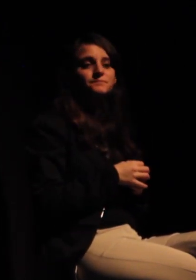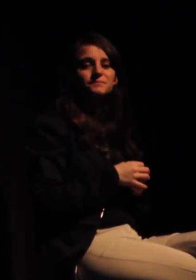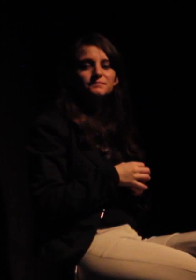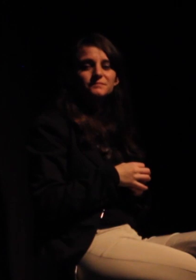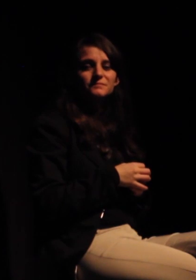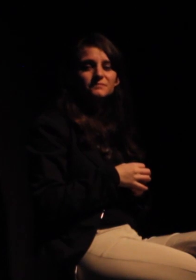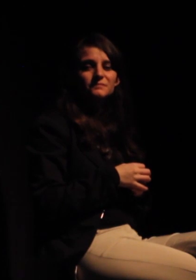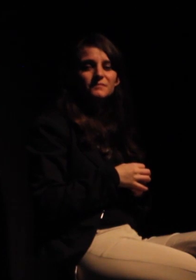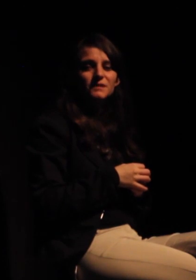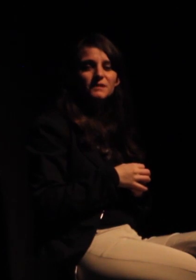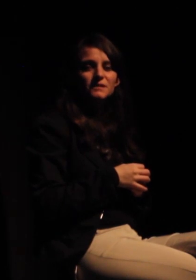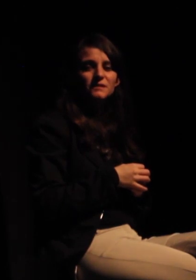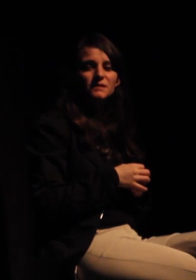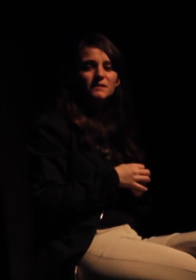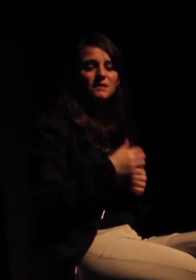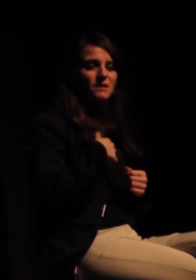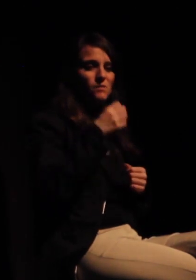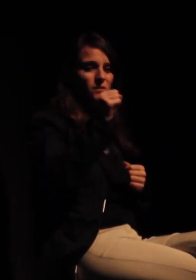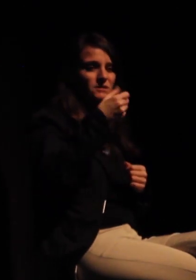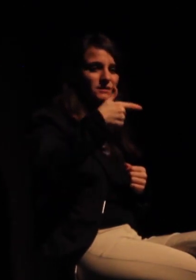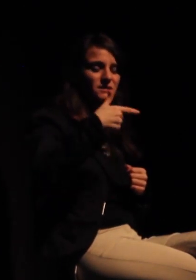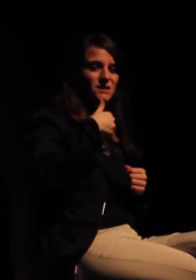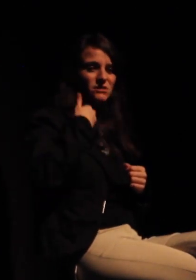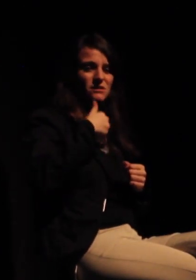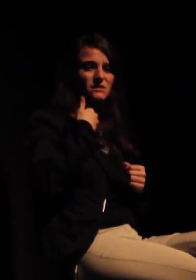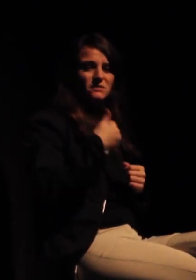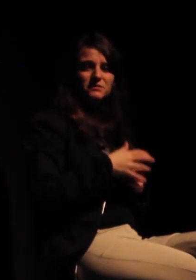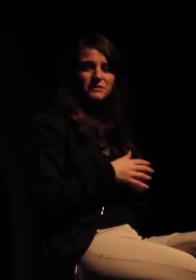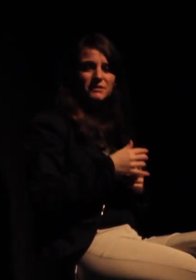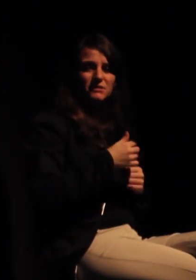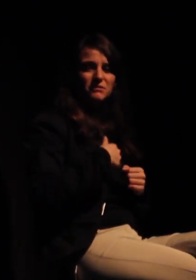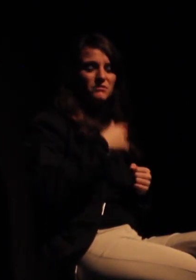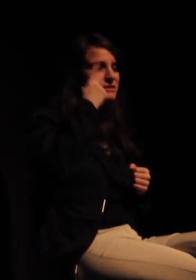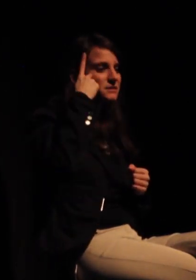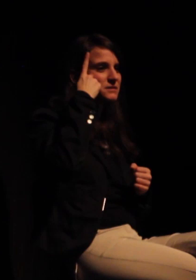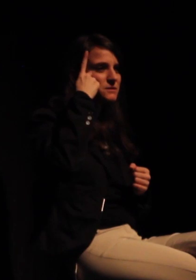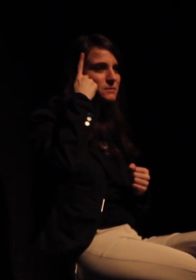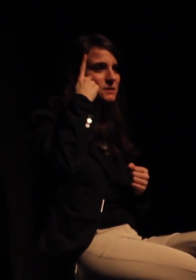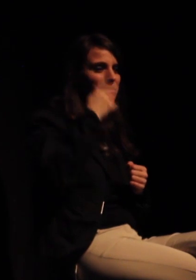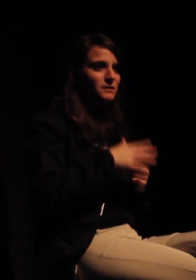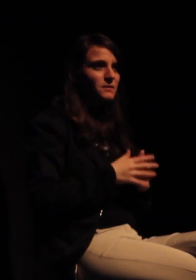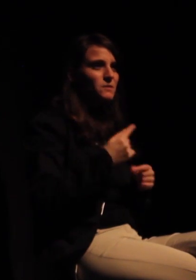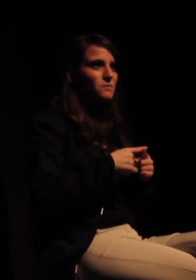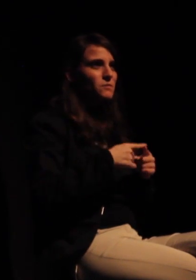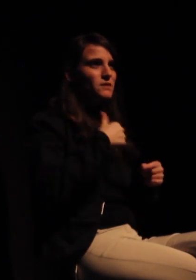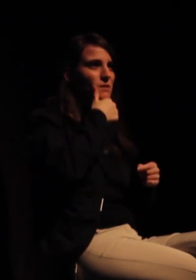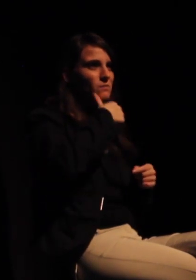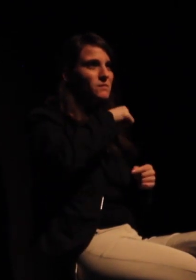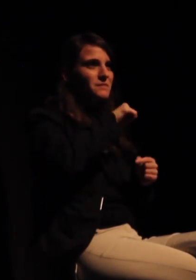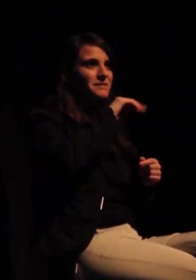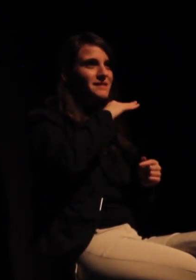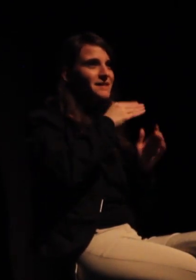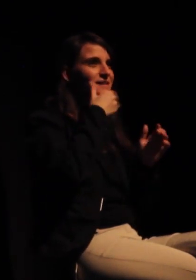É que, olha, eu estou com 87 anos, eu estou indo para São Paulo, porque minha mulher acabou de morrer